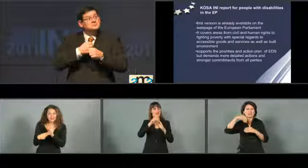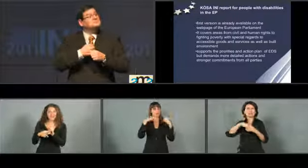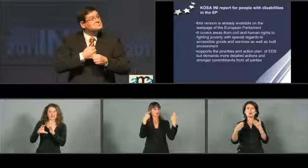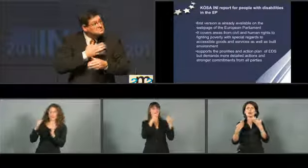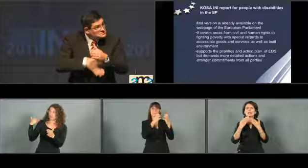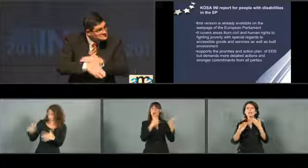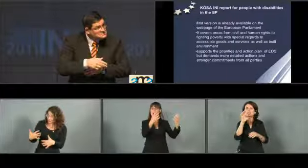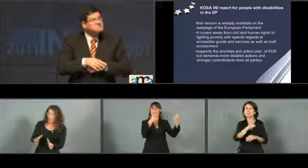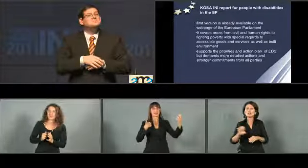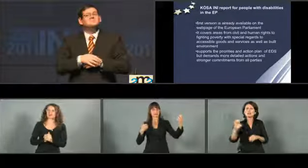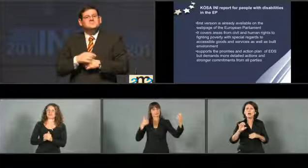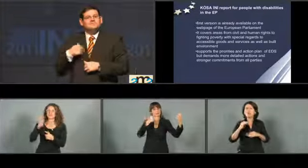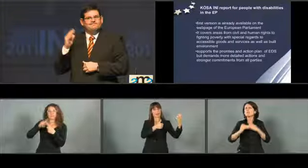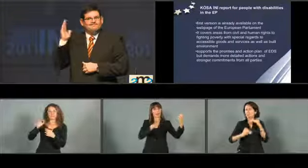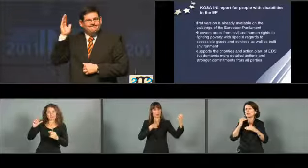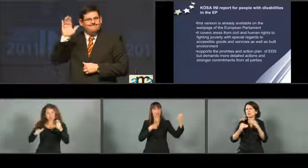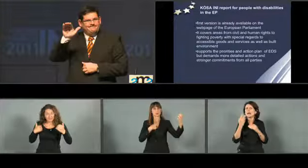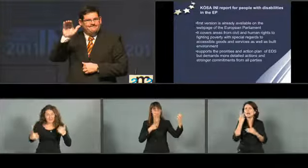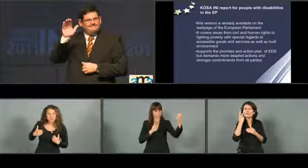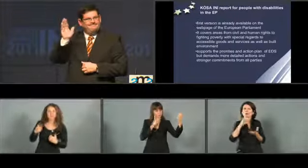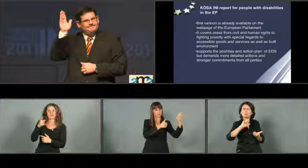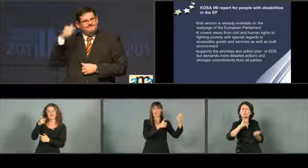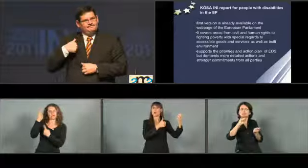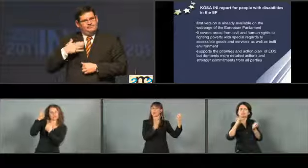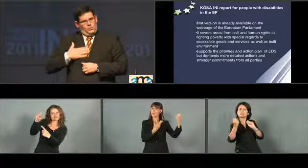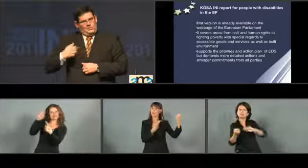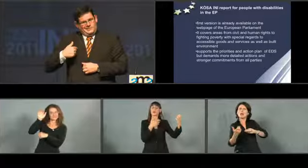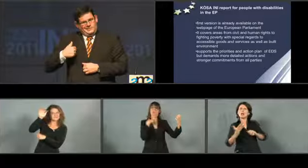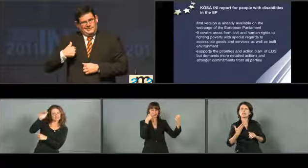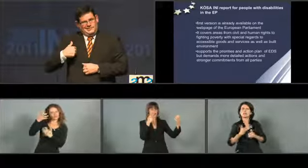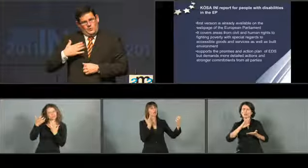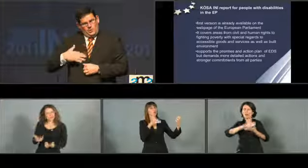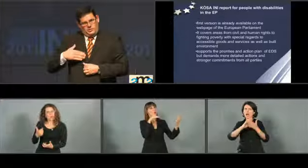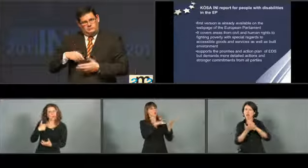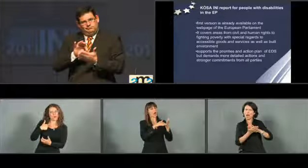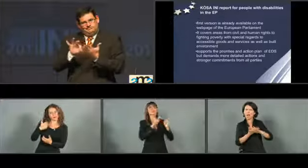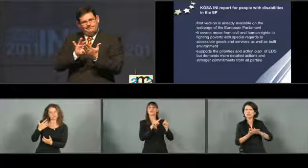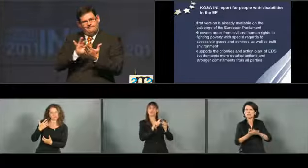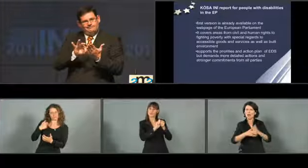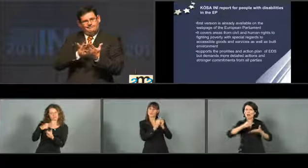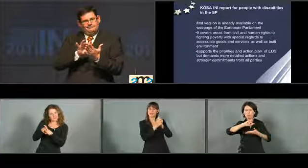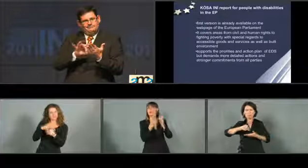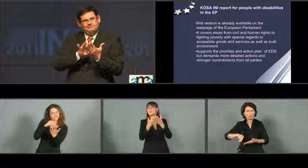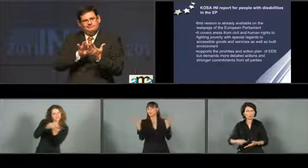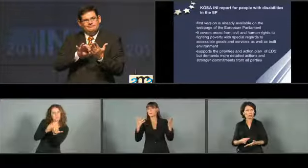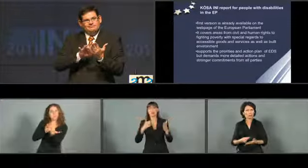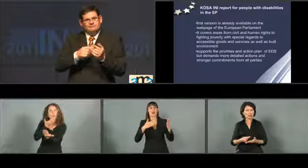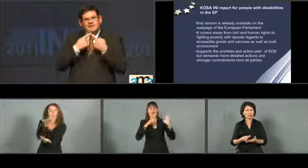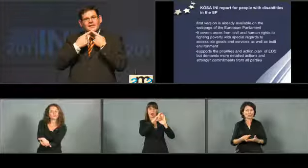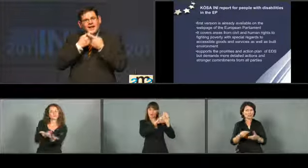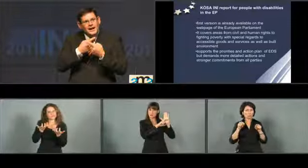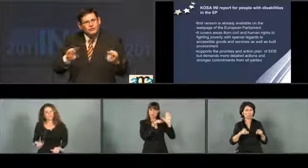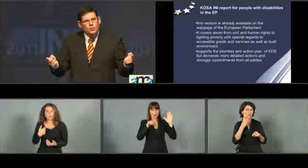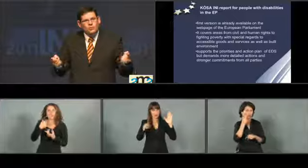place. Il y a une charte également qui est là. Pour les personnes handicapées, il y a des défenses de la personne handicapée qui